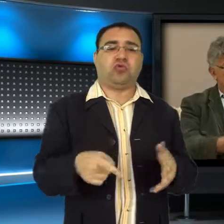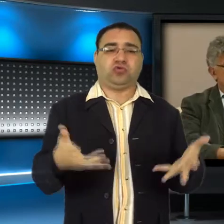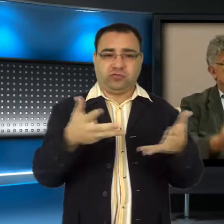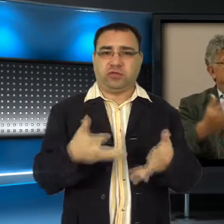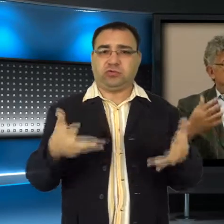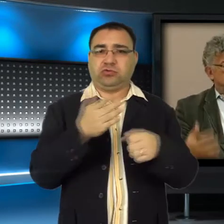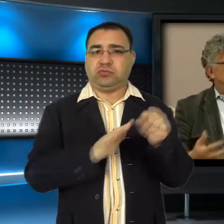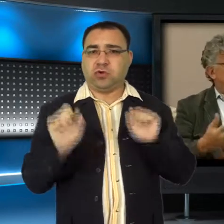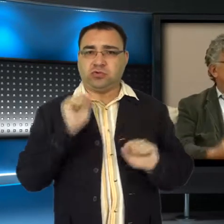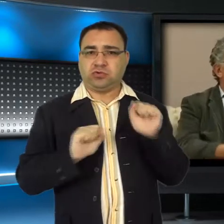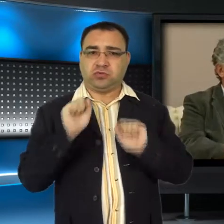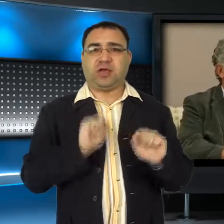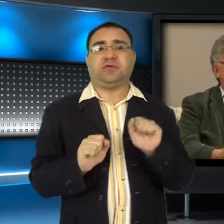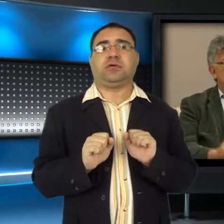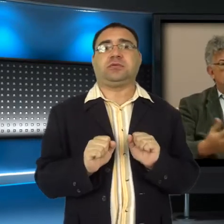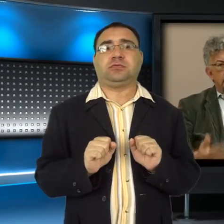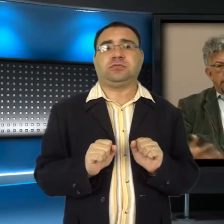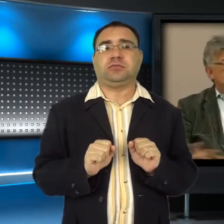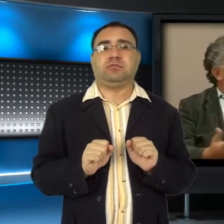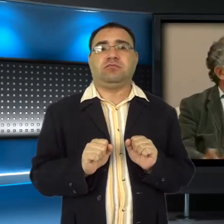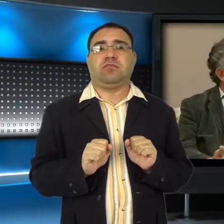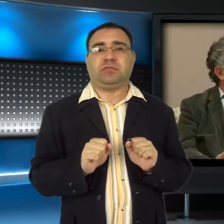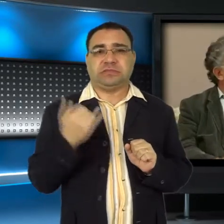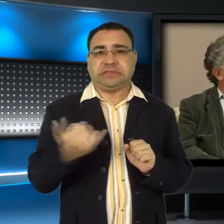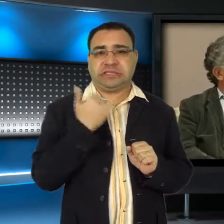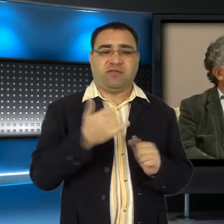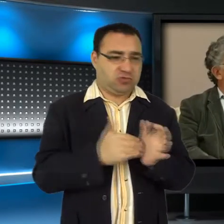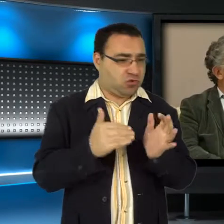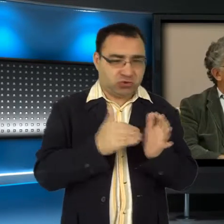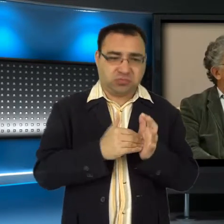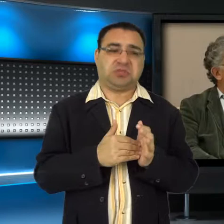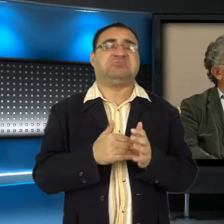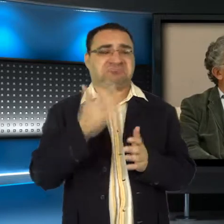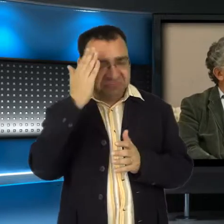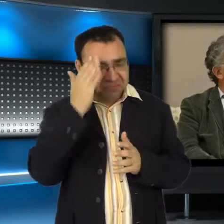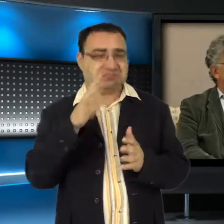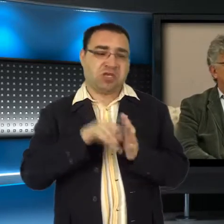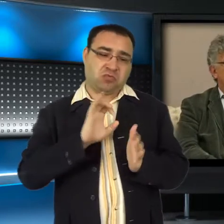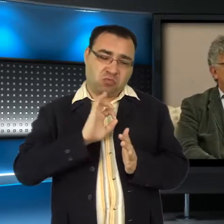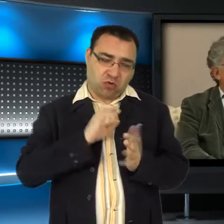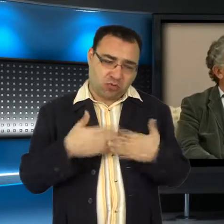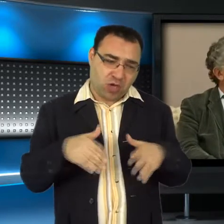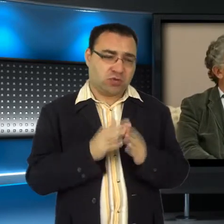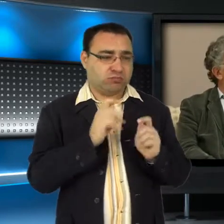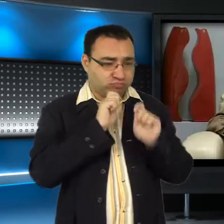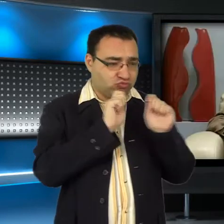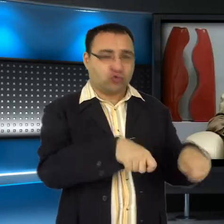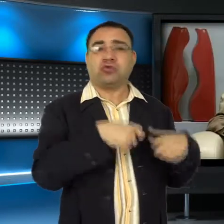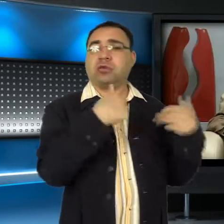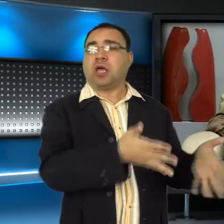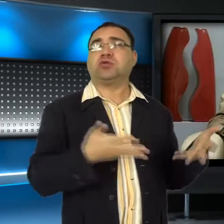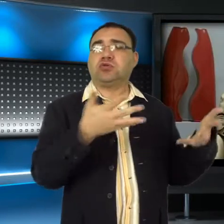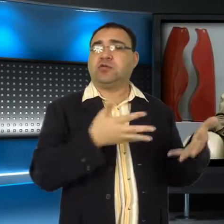osób niepełnosprawnych czy inne będzie zawsze potrzebne, więc miasto przekazuje swoje dobro na rzecz